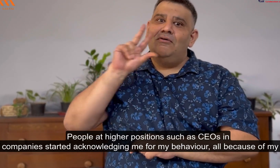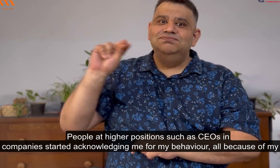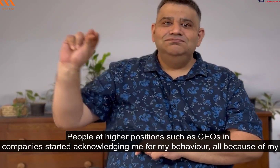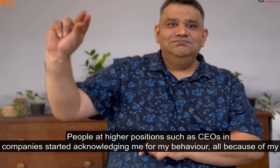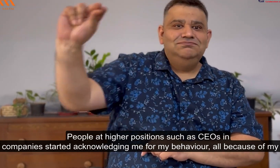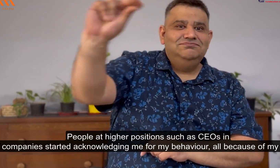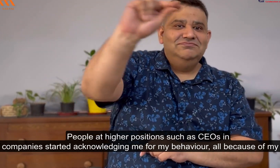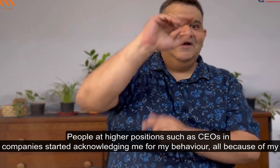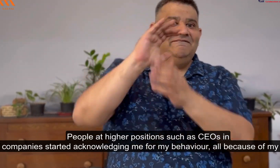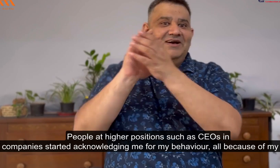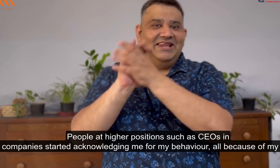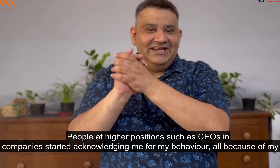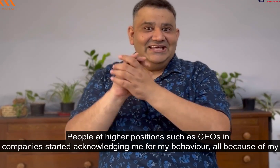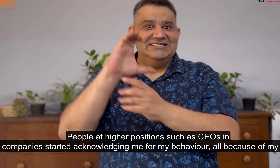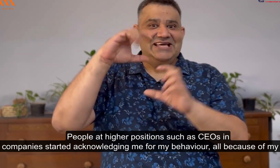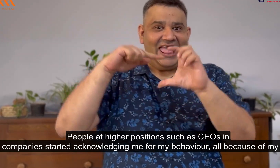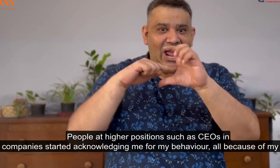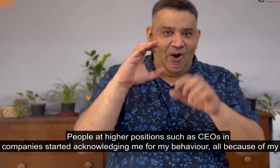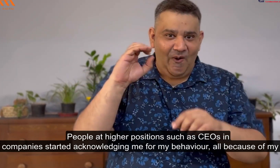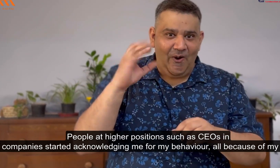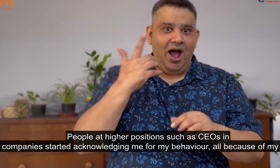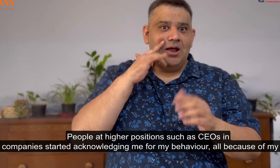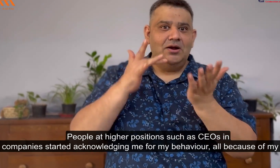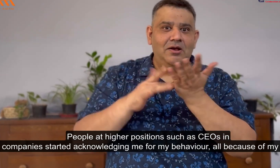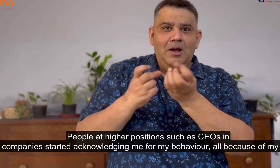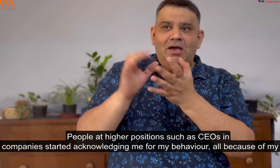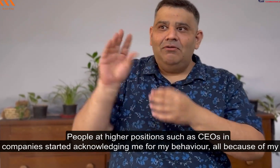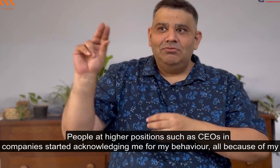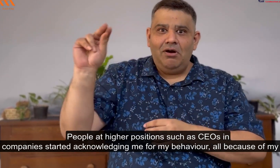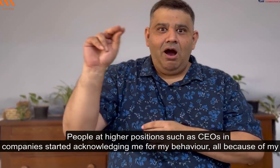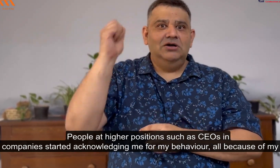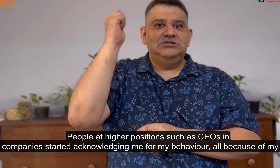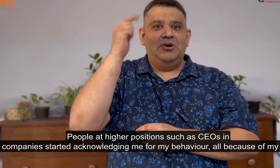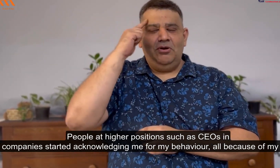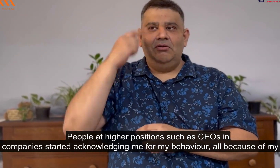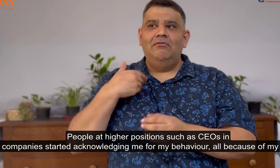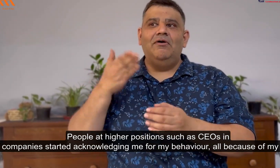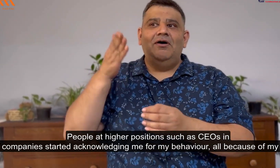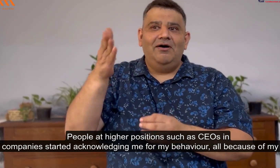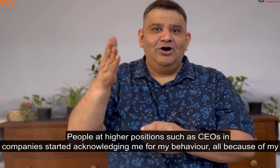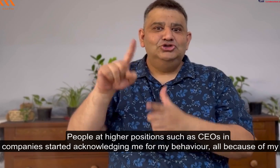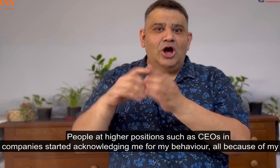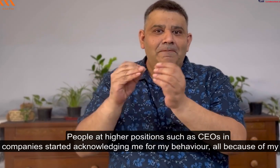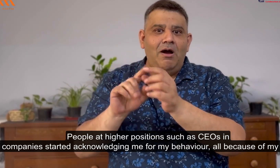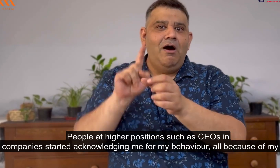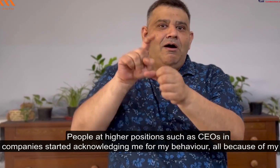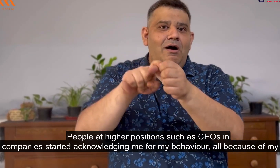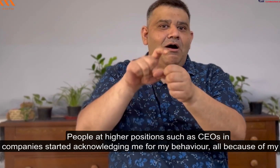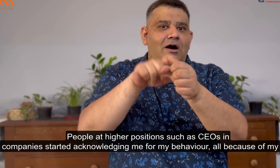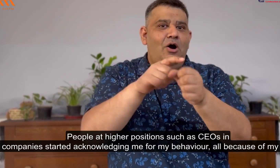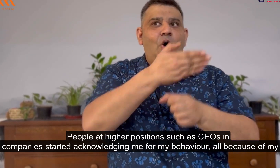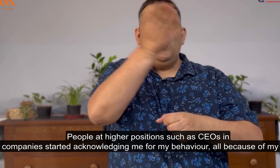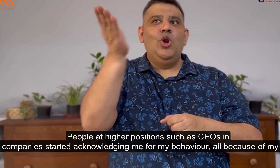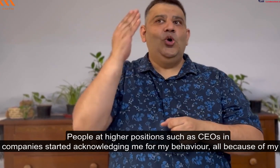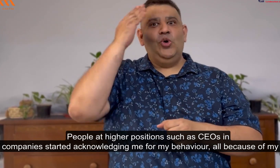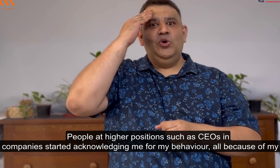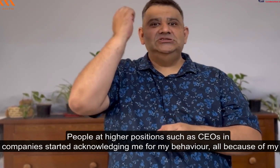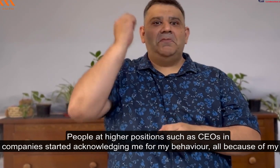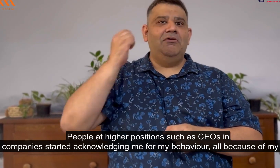आईटी कंपनियों में सीईओ जैसे उच्च पदों पर बैठे लोग मेरे व्यवहार के लिए मुझे स्वीकार करने लगे। यह सब